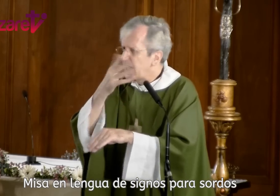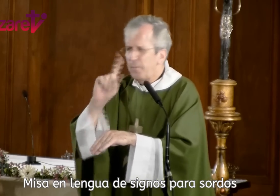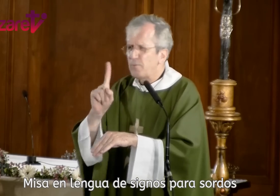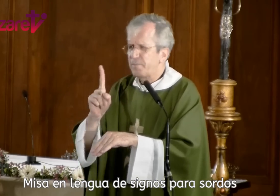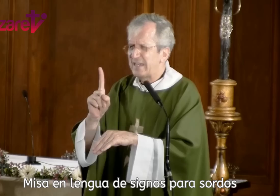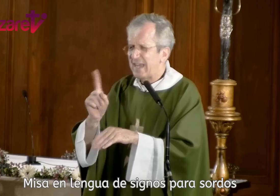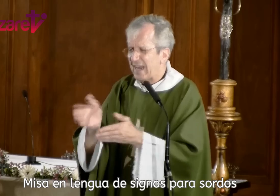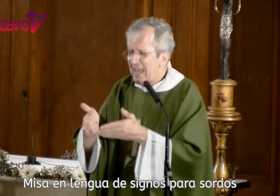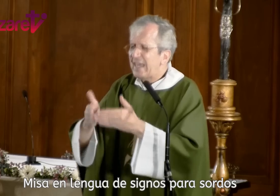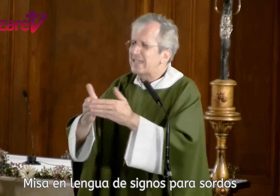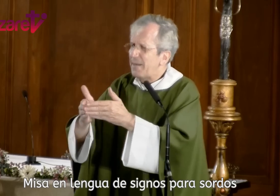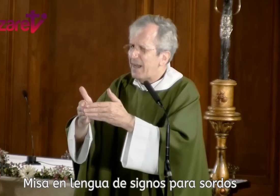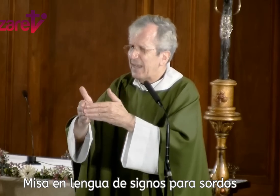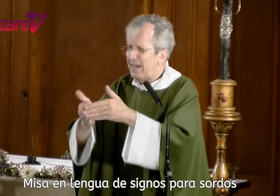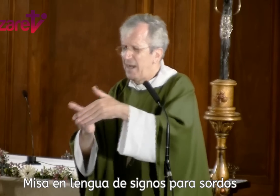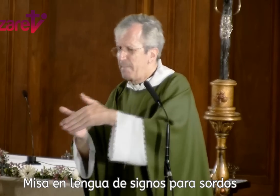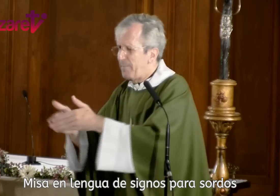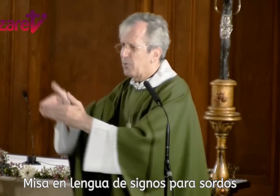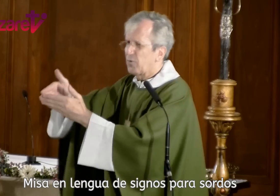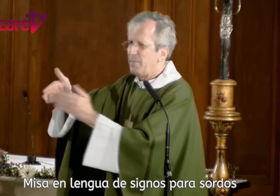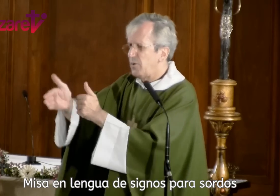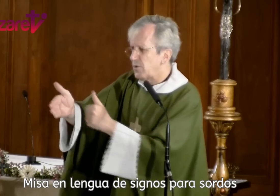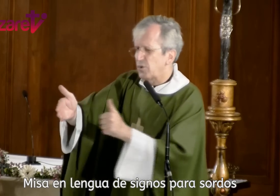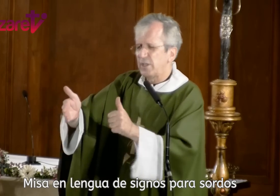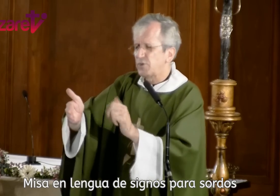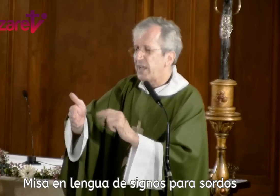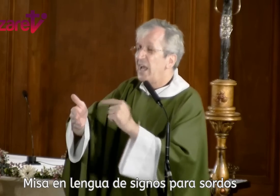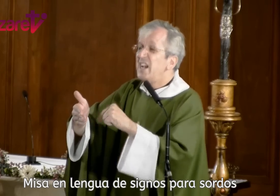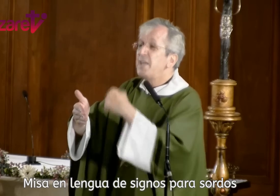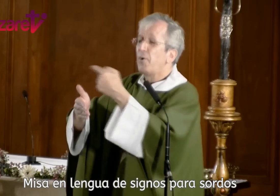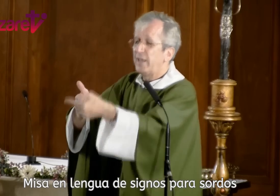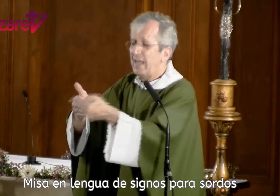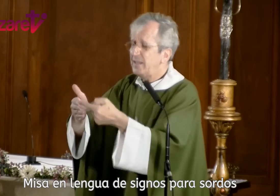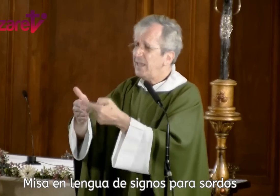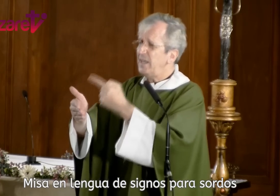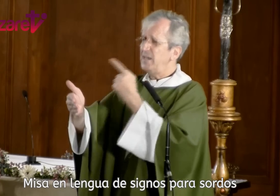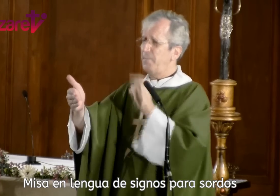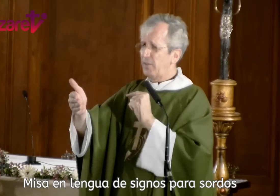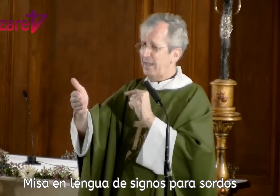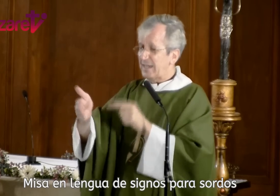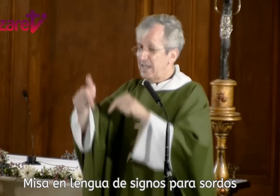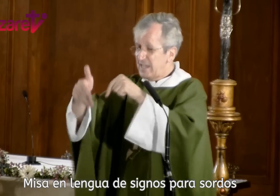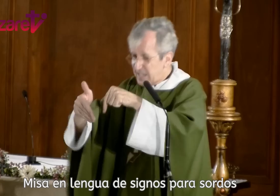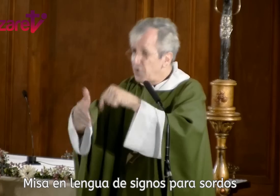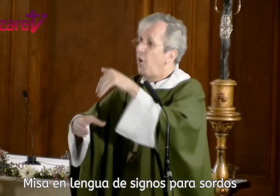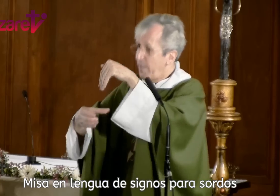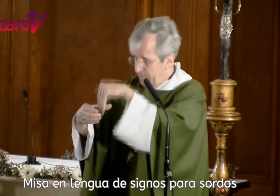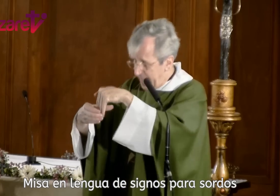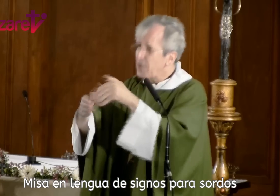no podemos pensar que esa barca va por otro camino y que nosotros tenemos que ir ni por delante ni por detrás, sino